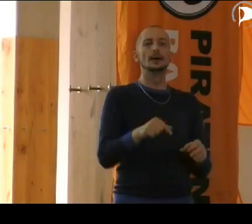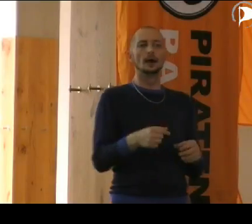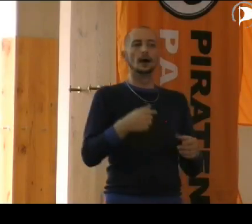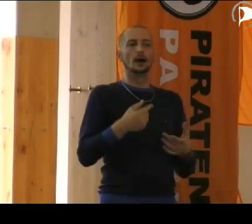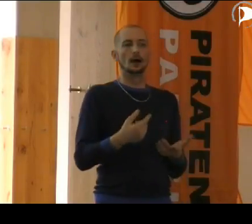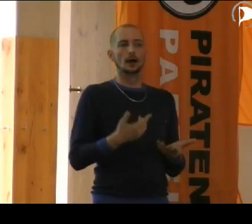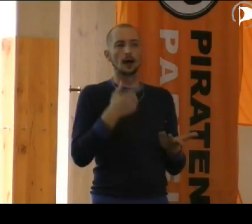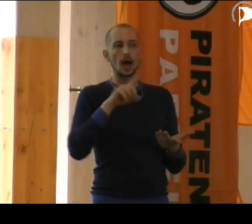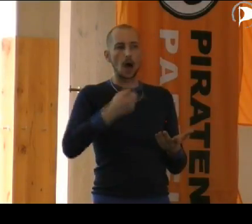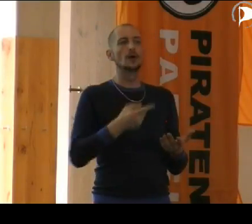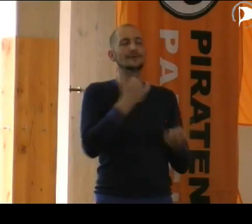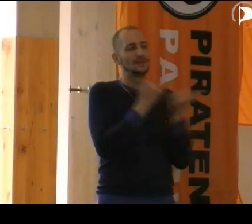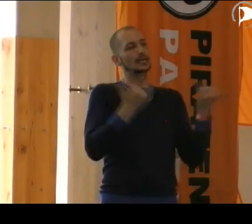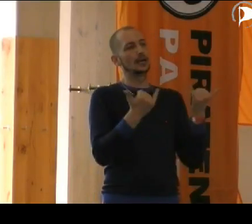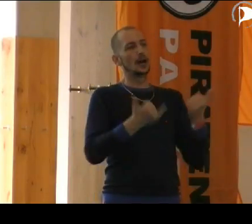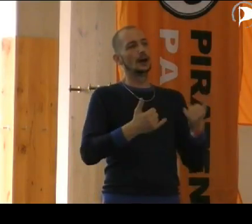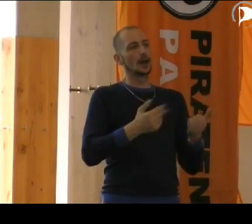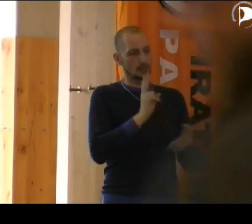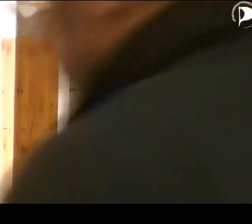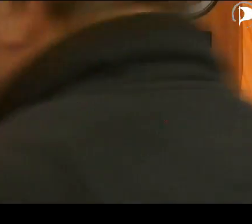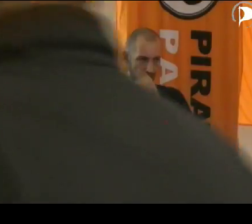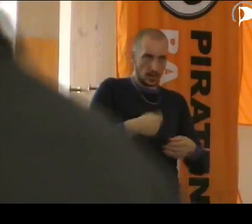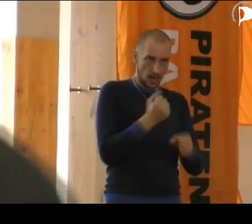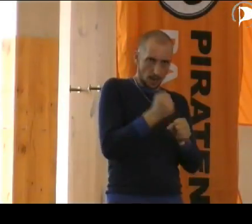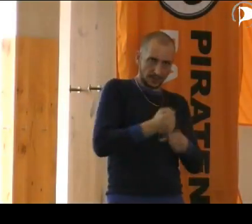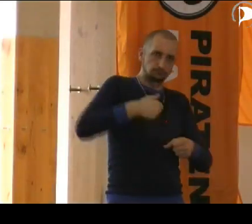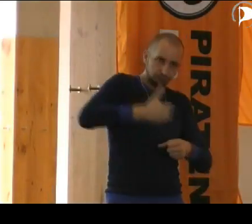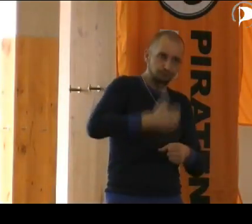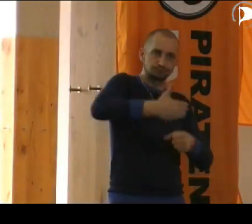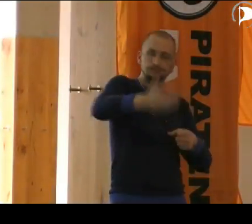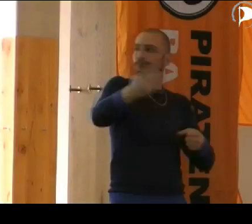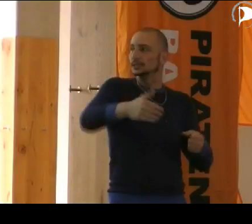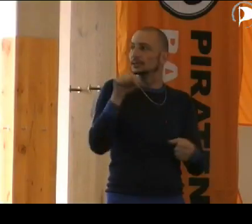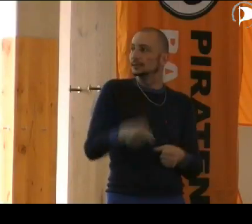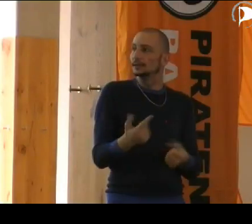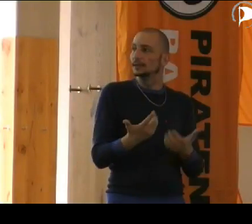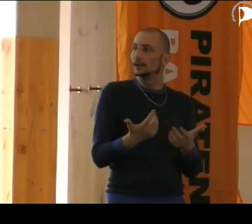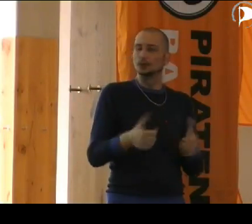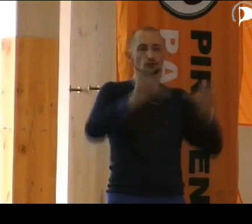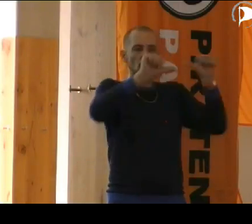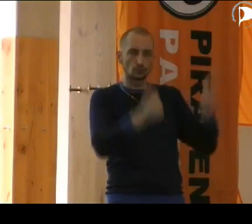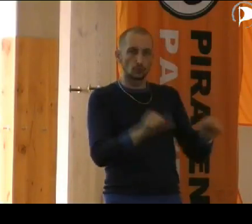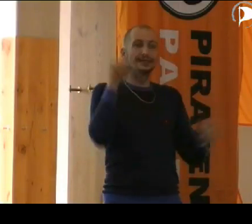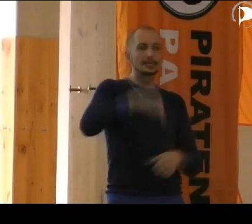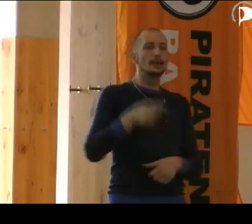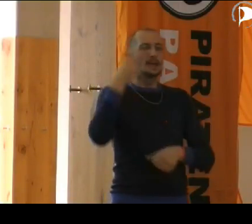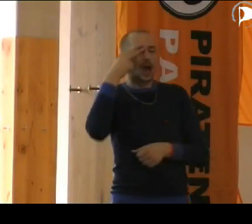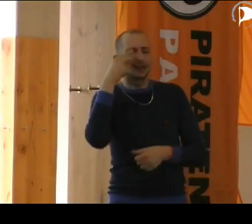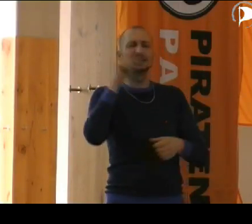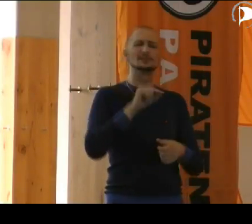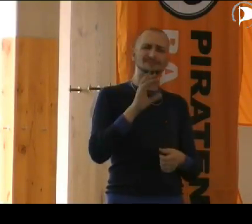natürlich auch mal kollegen von angesicht zu angesicht berlin zusammen dies ist dringend nötig geraten dann in dazu neigen